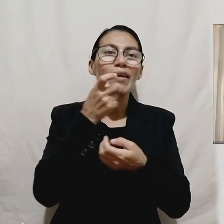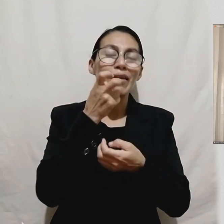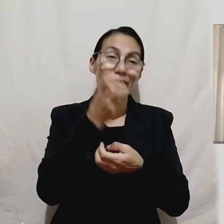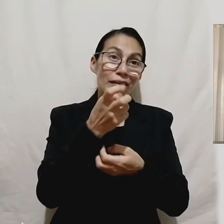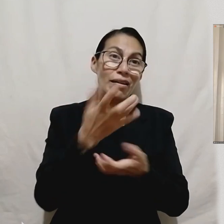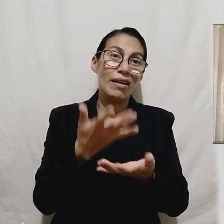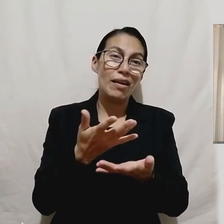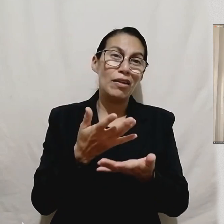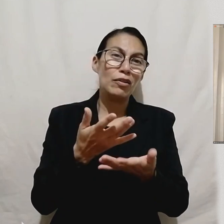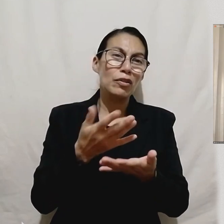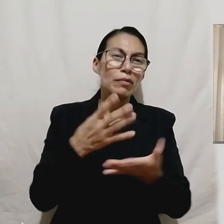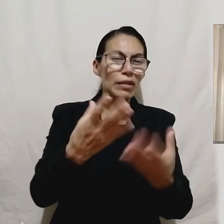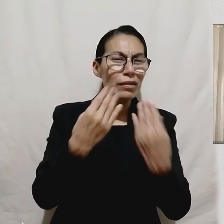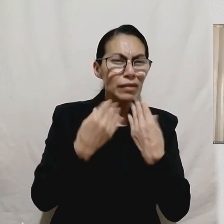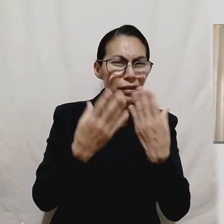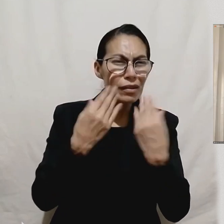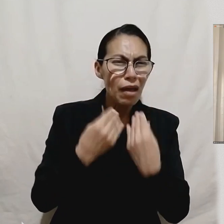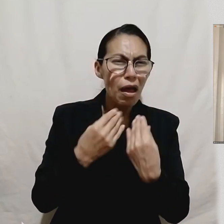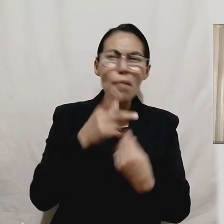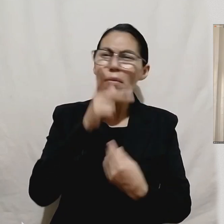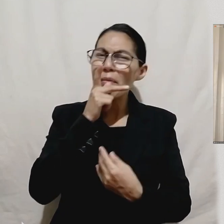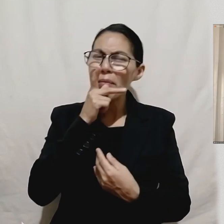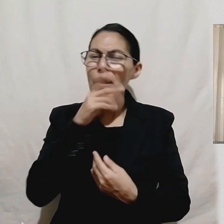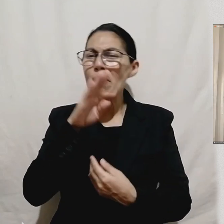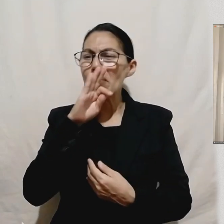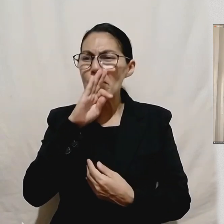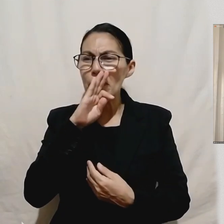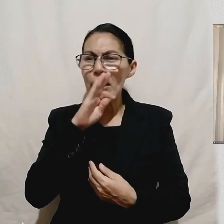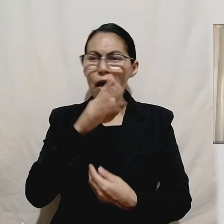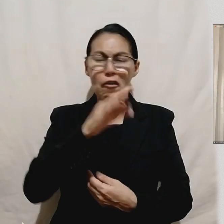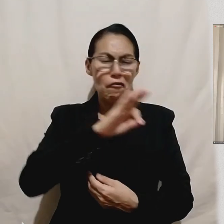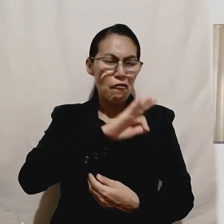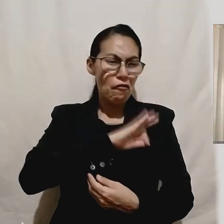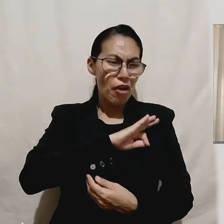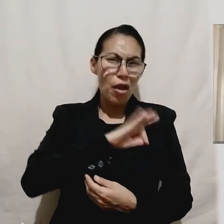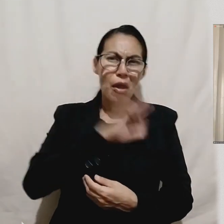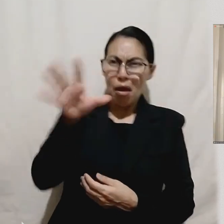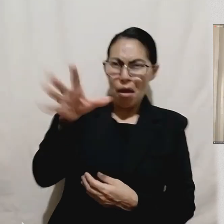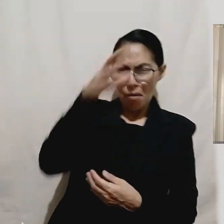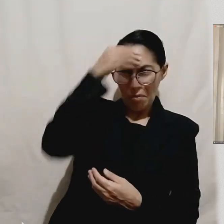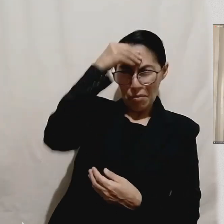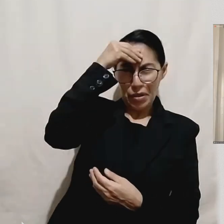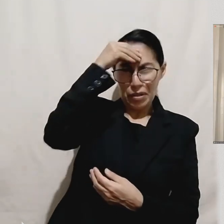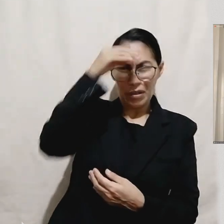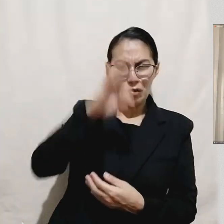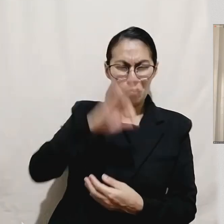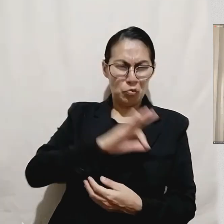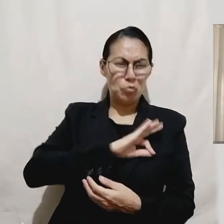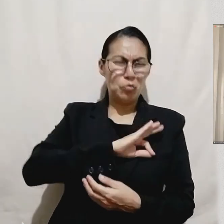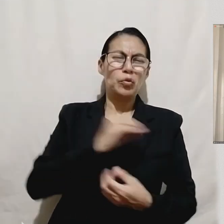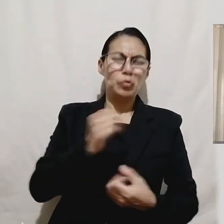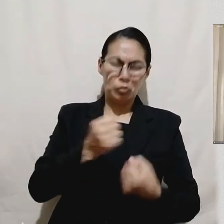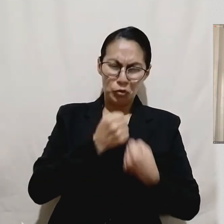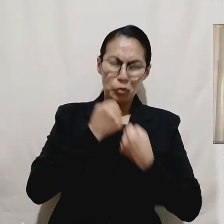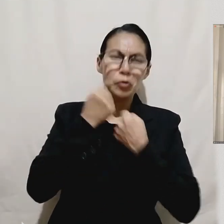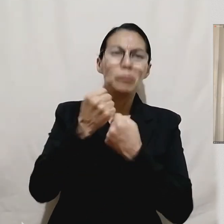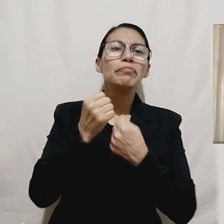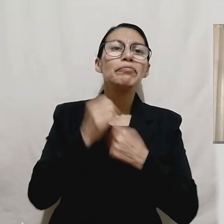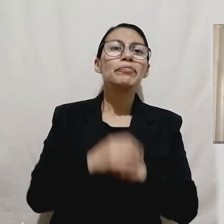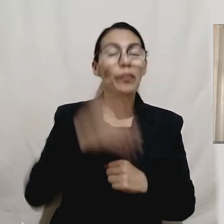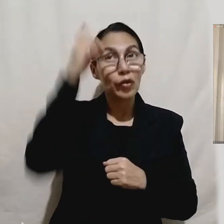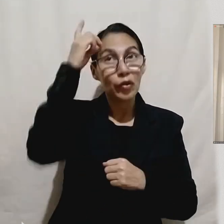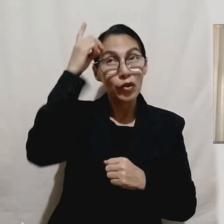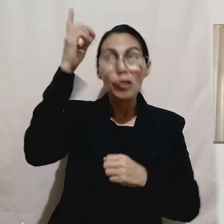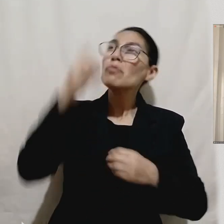que nos va a compartir Cómo la fe de sus padres llega a ser su fe la fe viva en